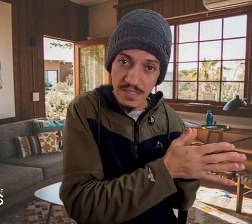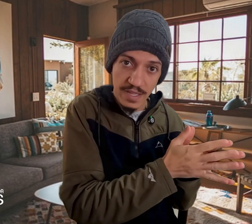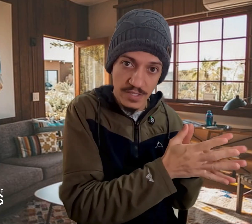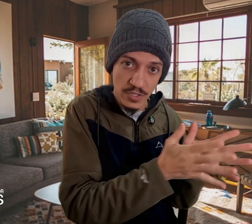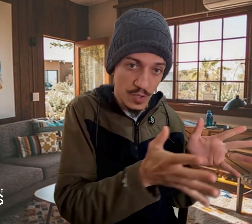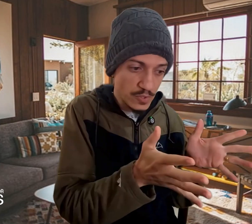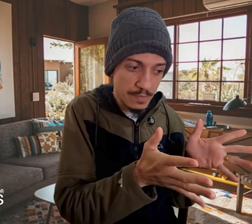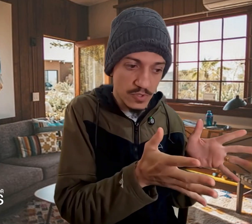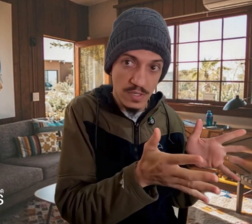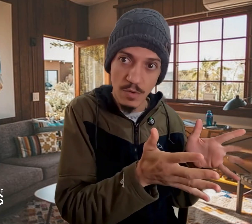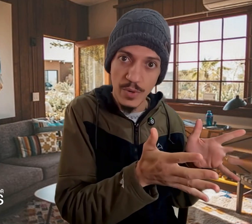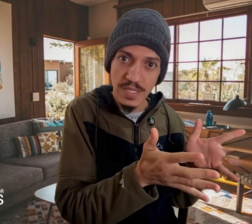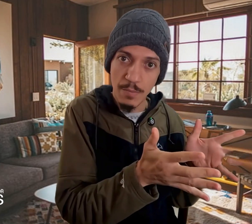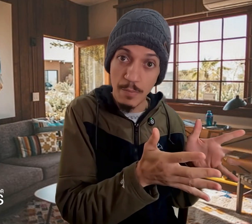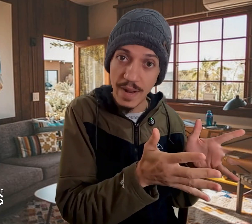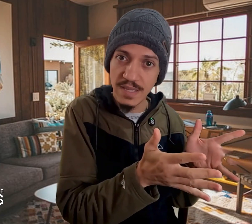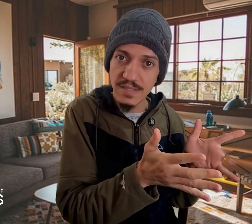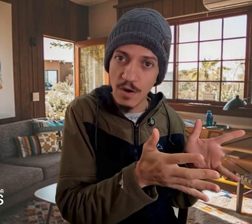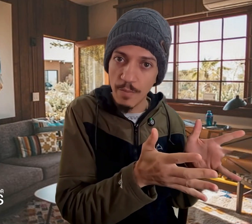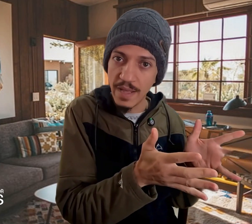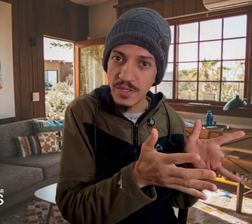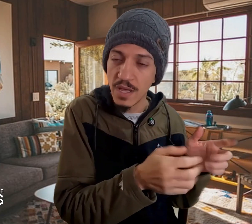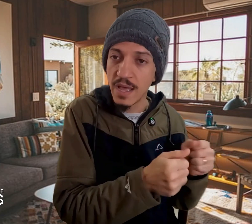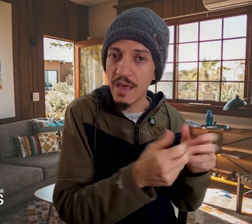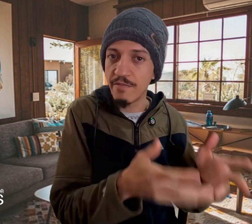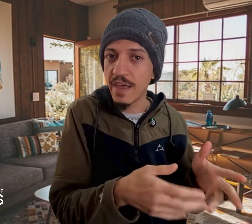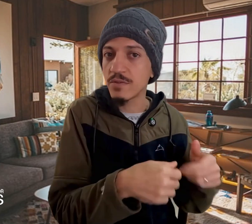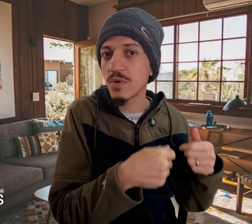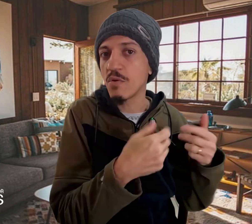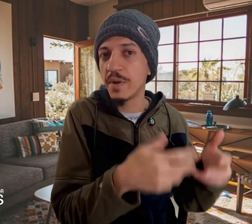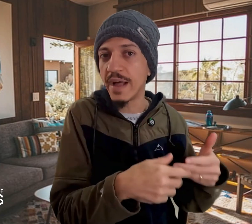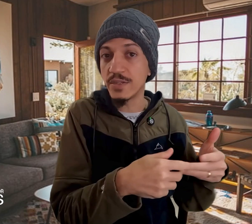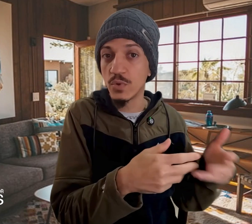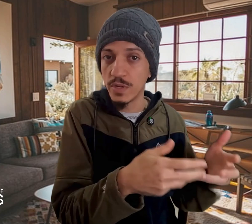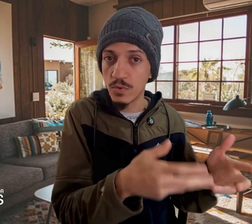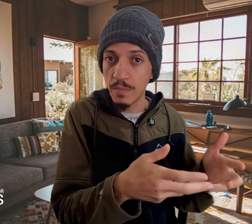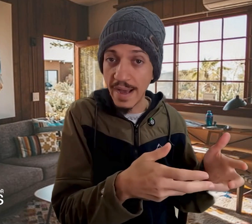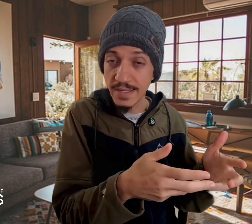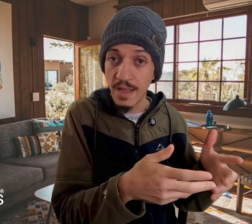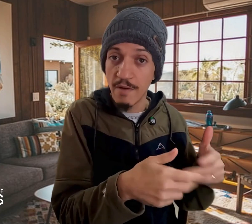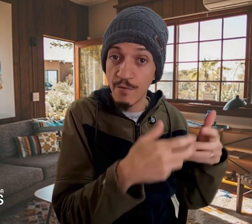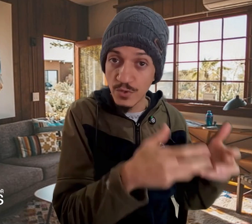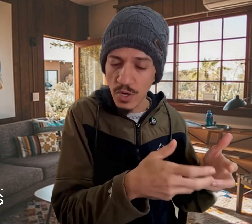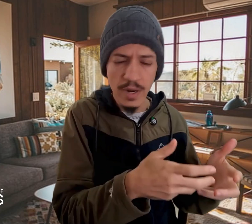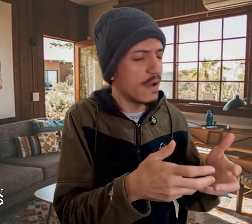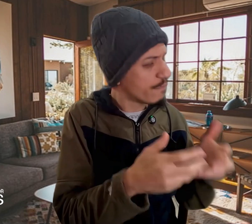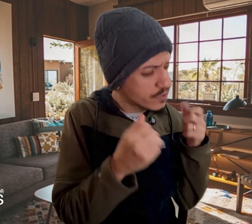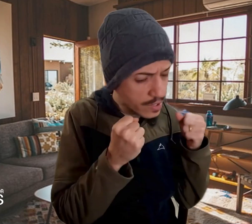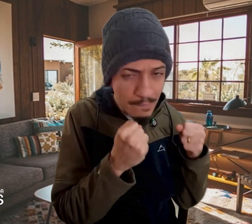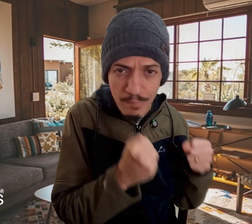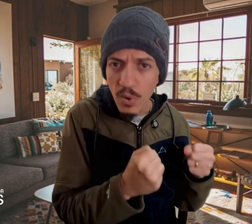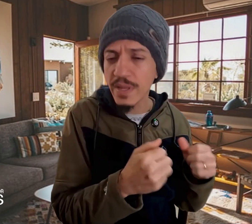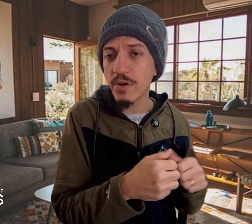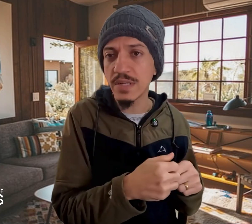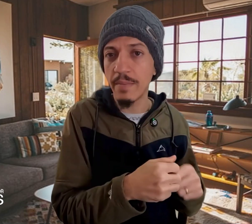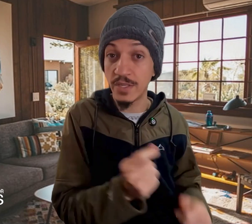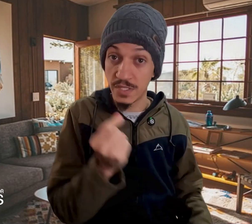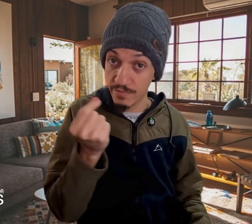esse tipo de absorção, por exemplo, presencialmente, em eventos com a comunidade surda e tudo mais, funciona? Funciona poderosamente se você já